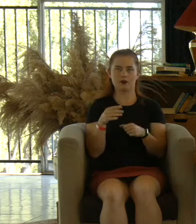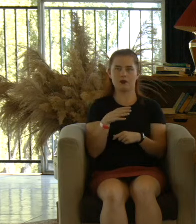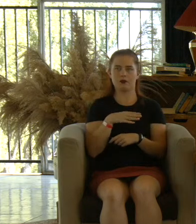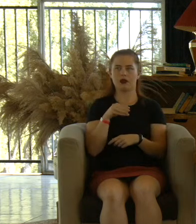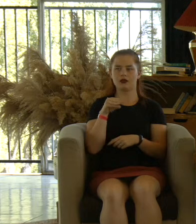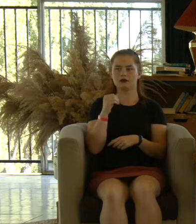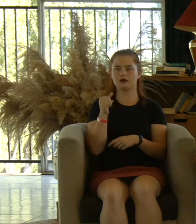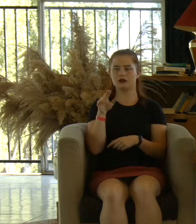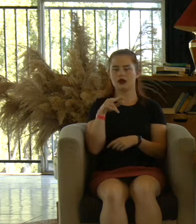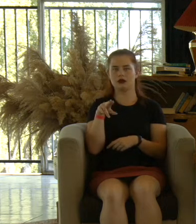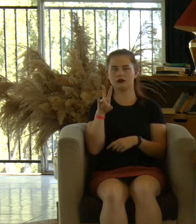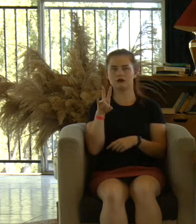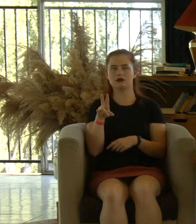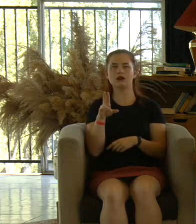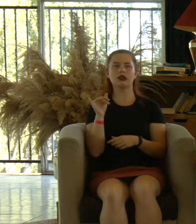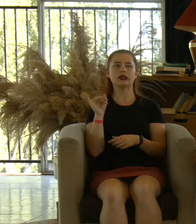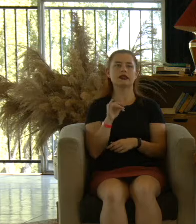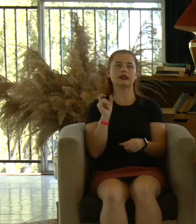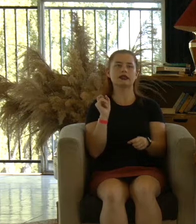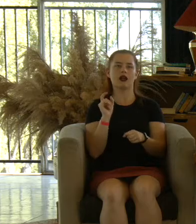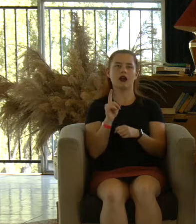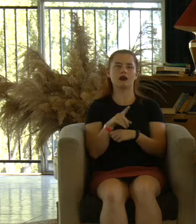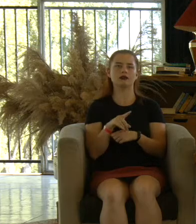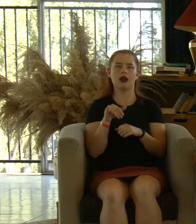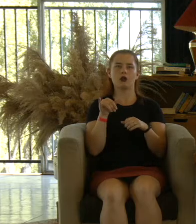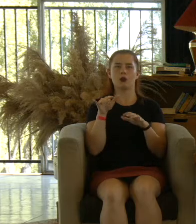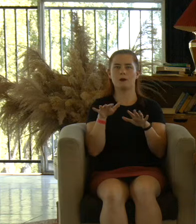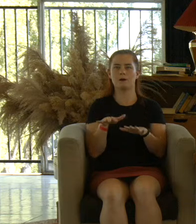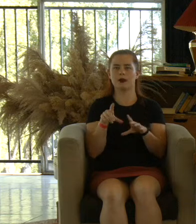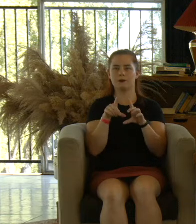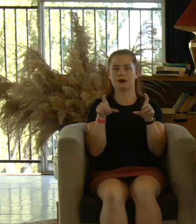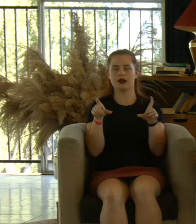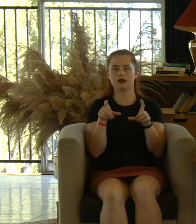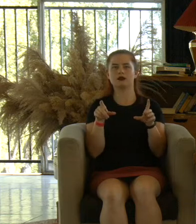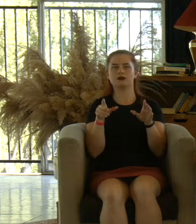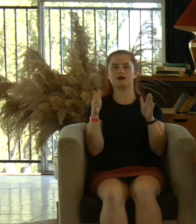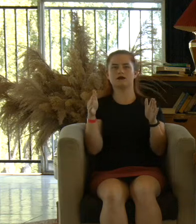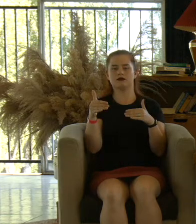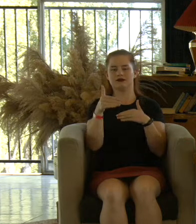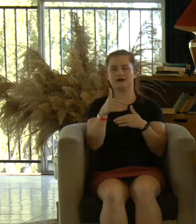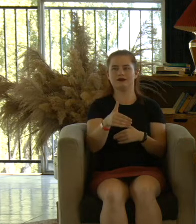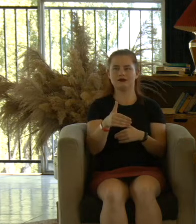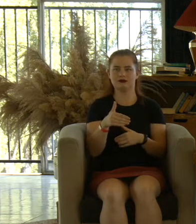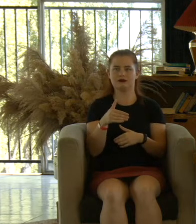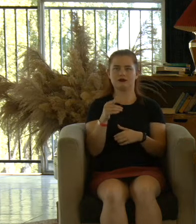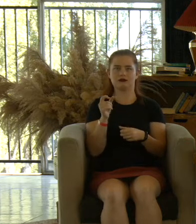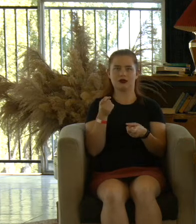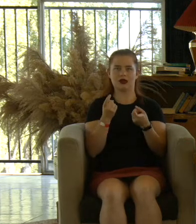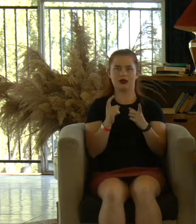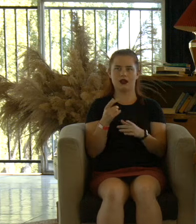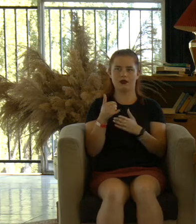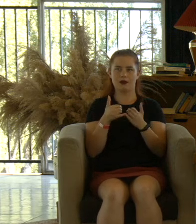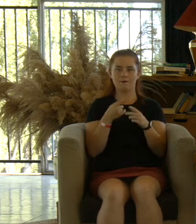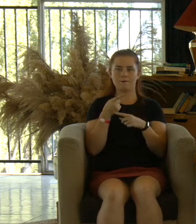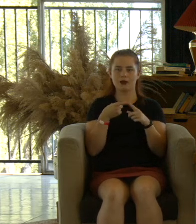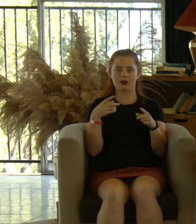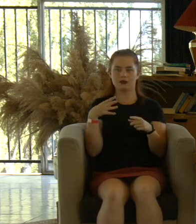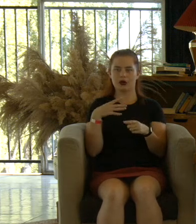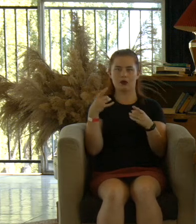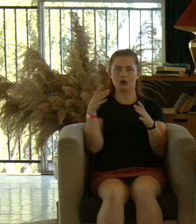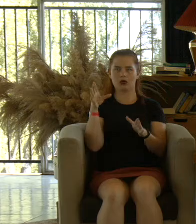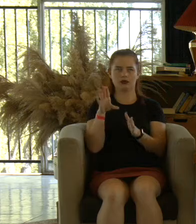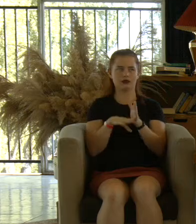винами все плохо, и заказали у местного дистрибьютора там несколько ящиков натуральных вин. Видите, половина — это был полный трэш, он был